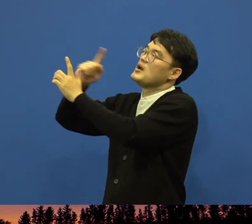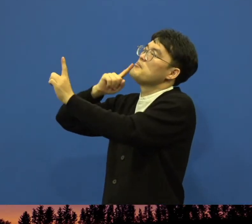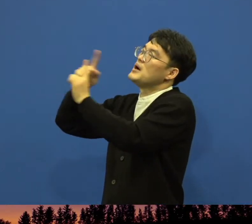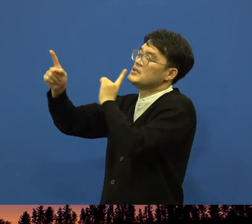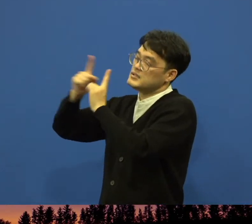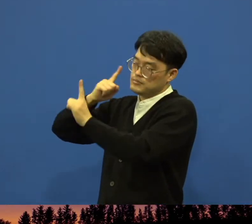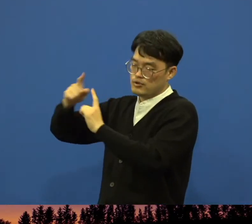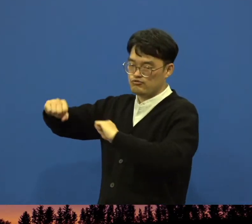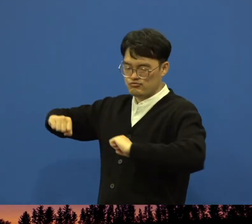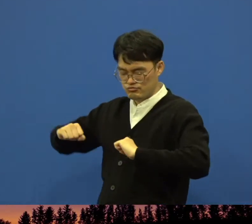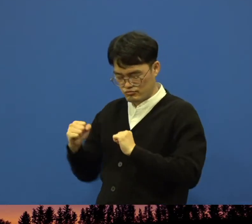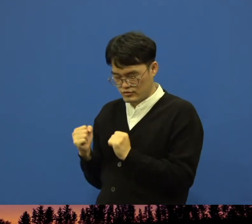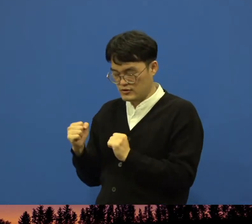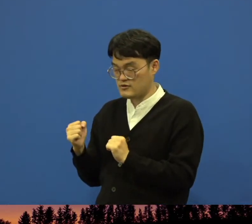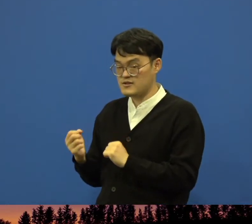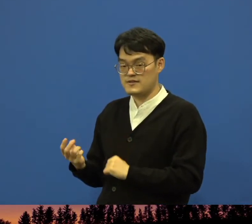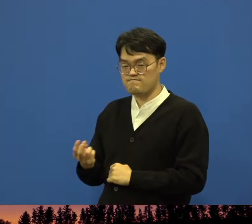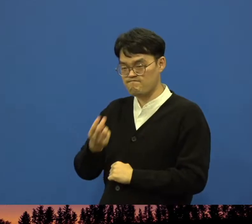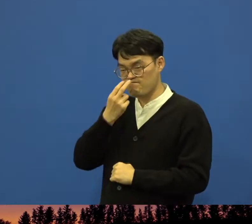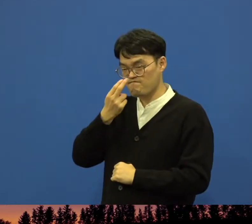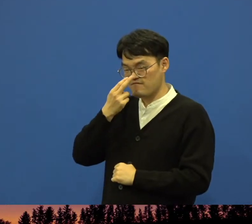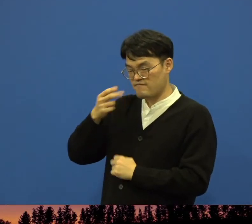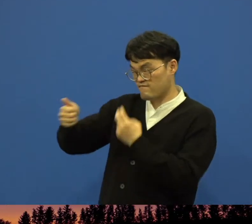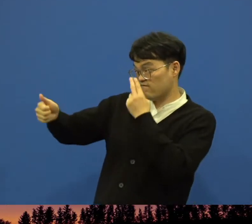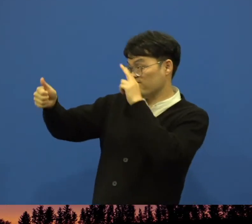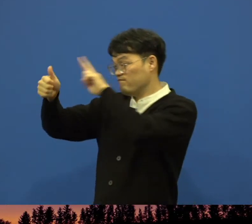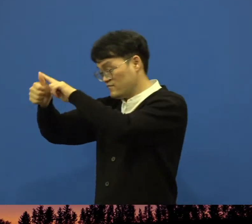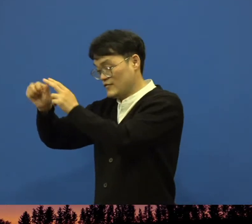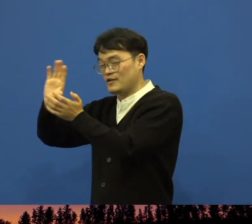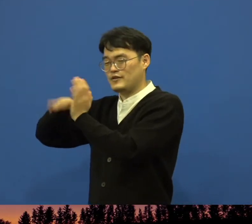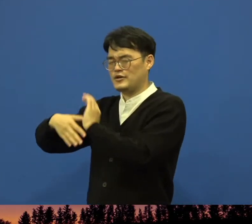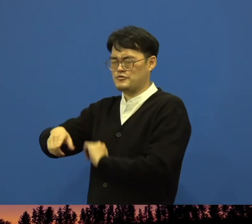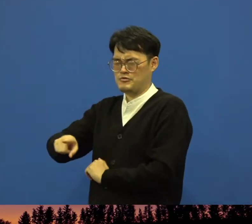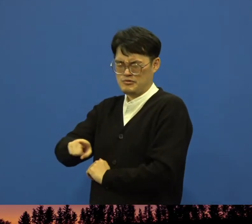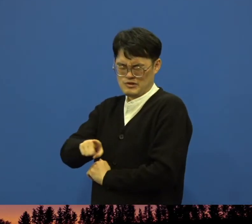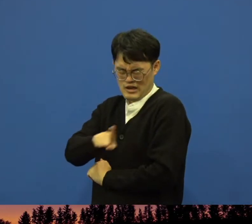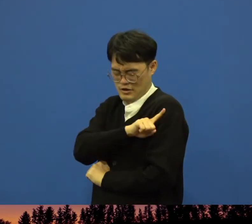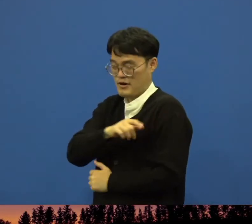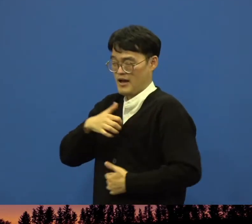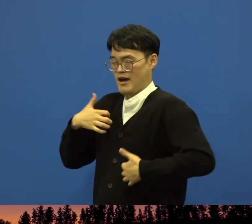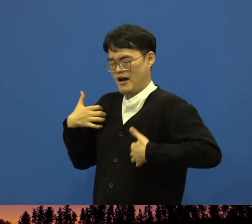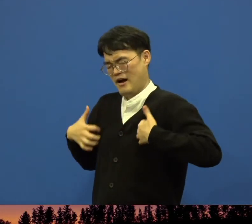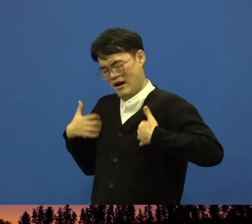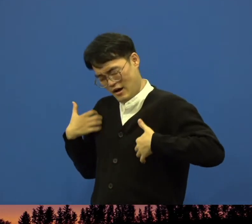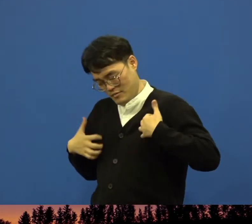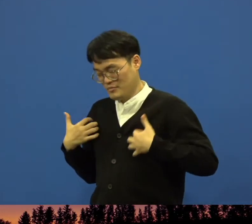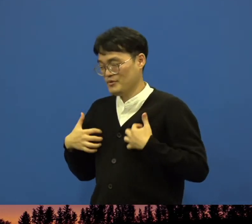우리의 인생을 걸 때 최고의 극락, 기쁨, 즐거움을 누리며